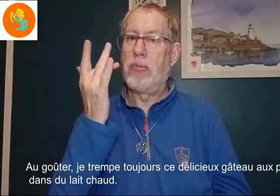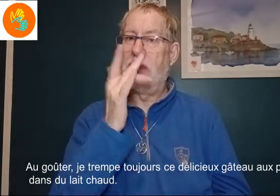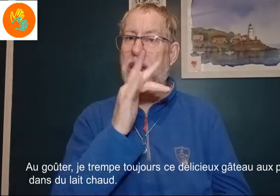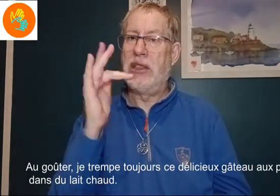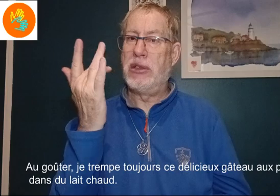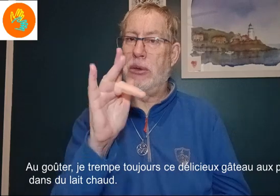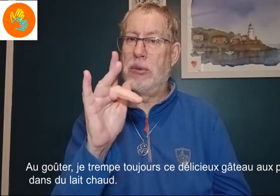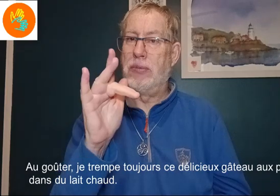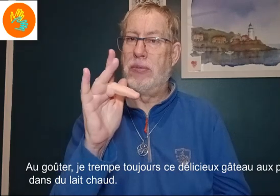délicieux.